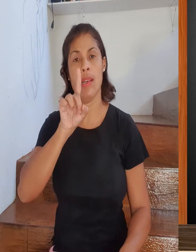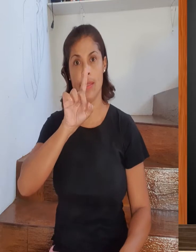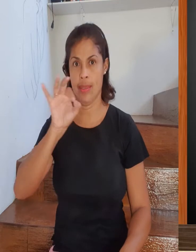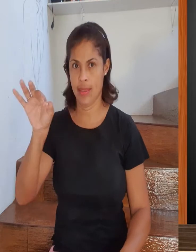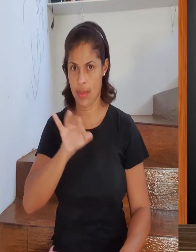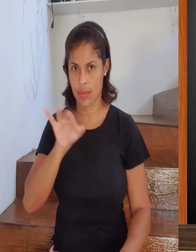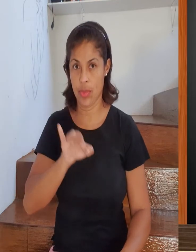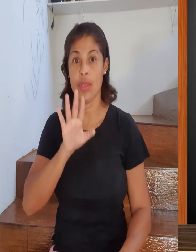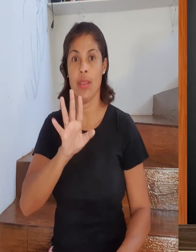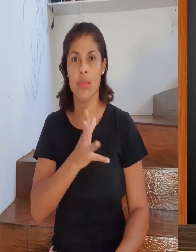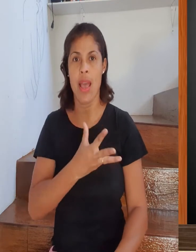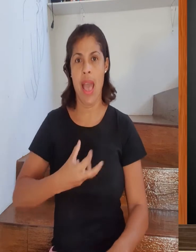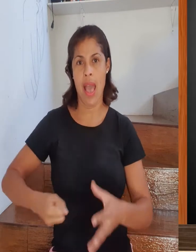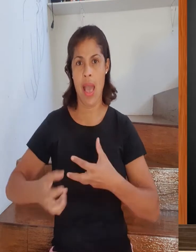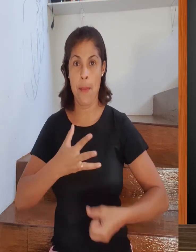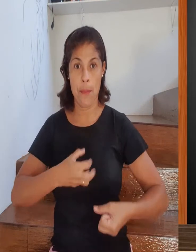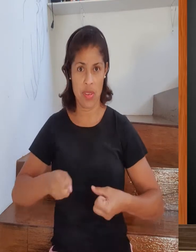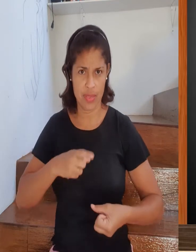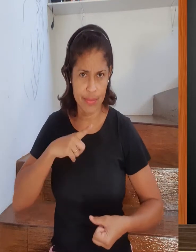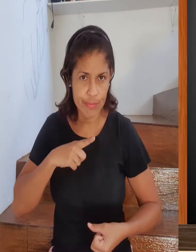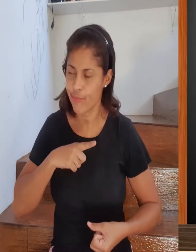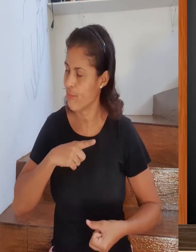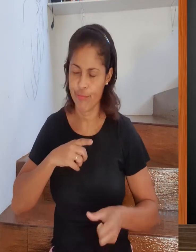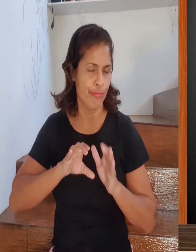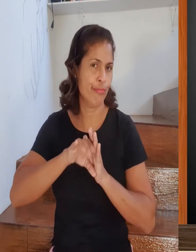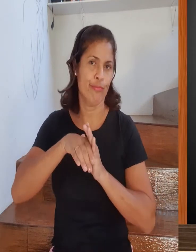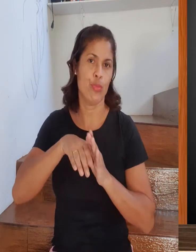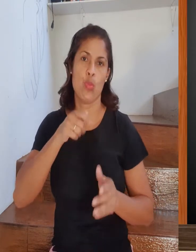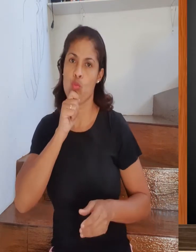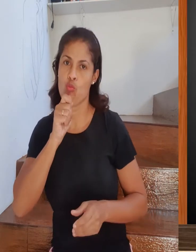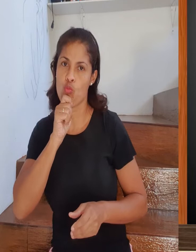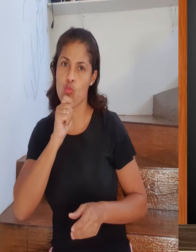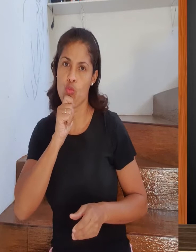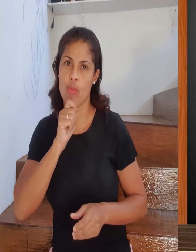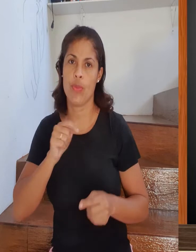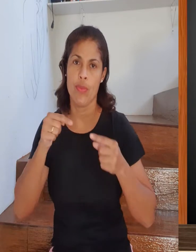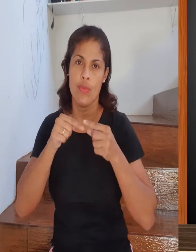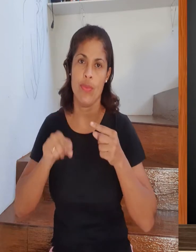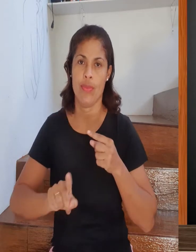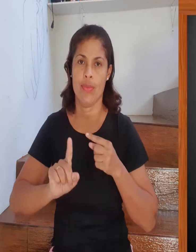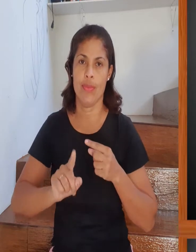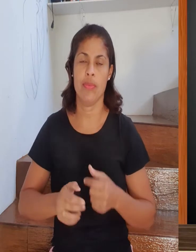100%, mas a absorção, aqui nós não podemos usar este conceito.